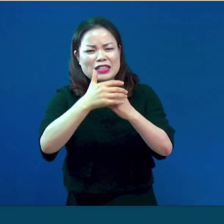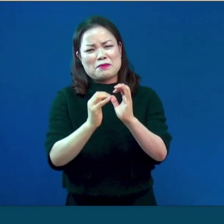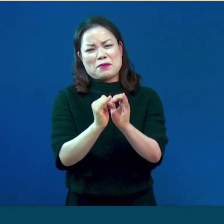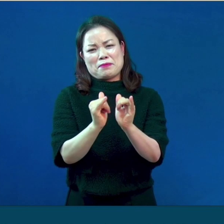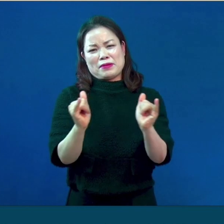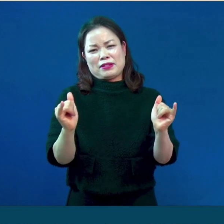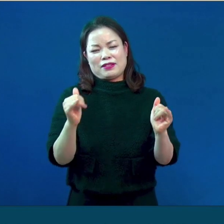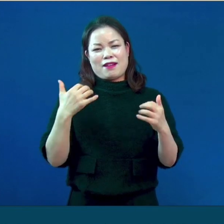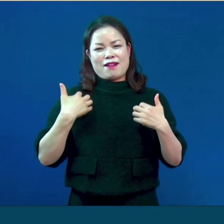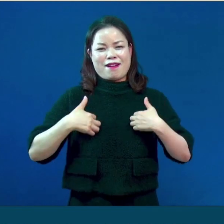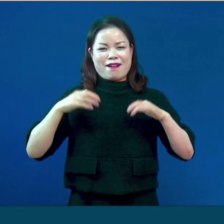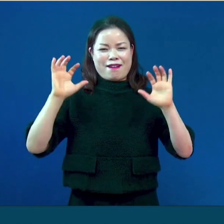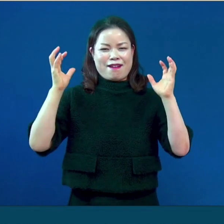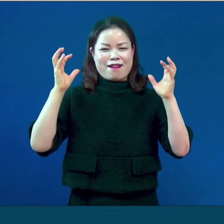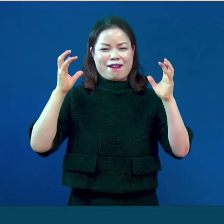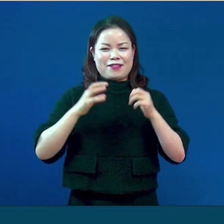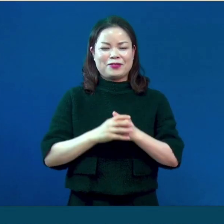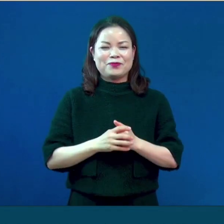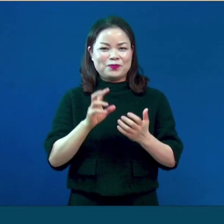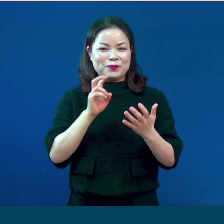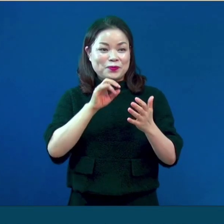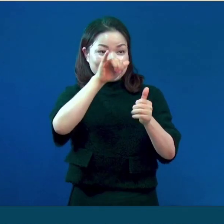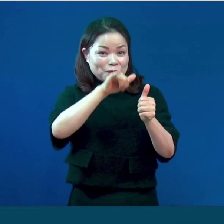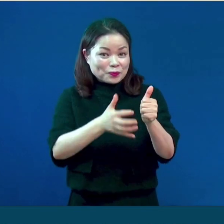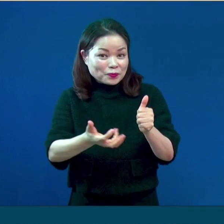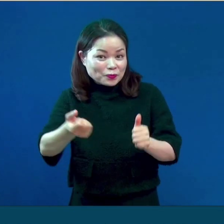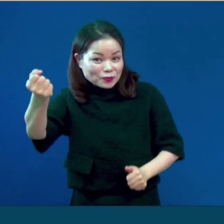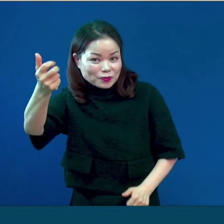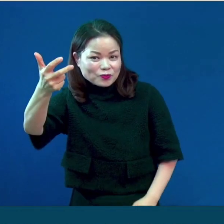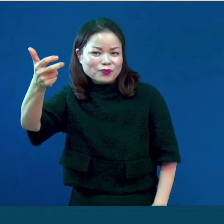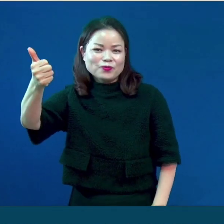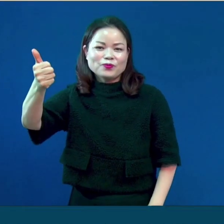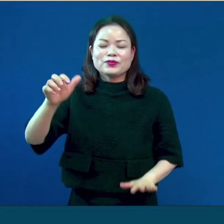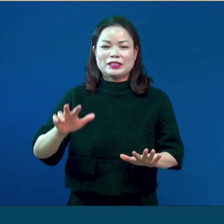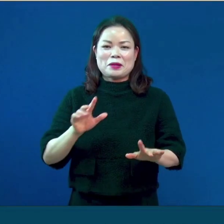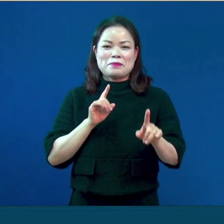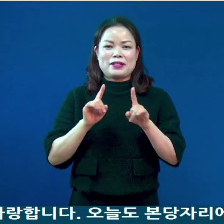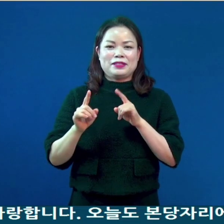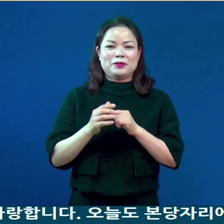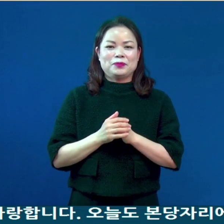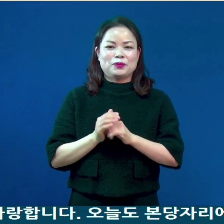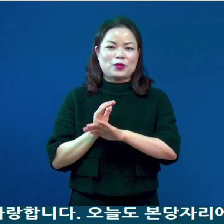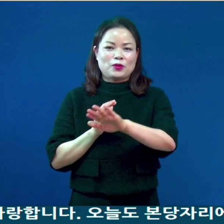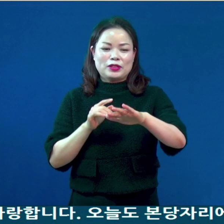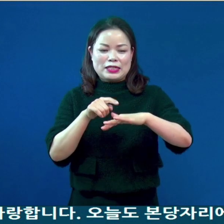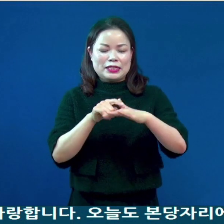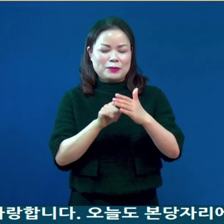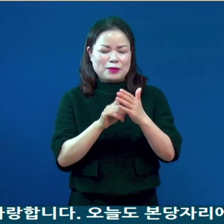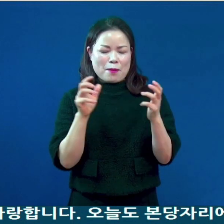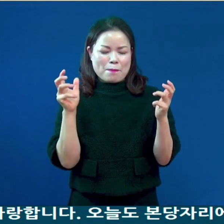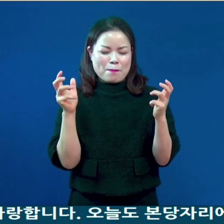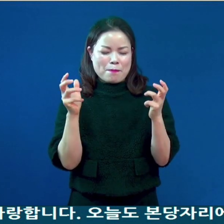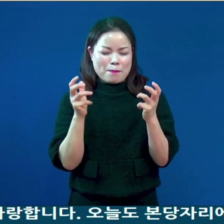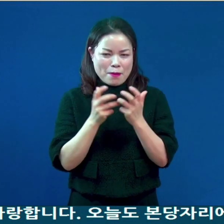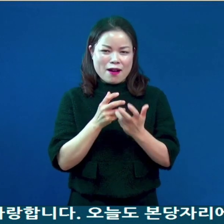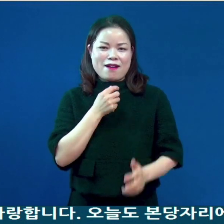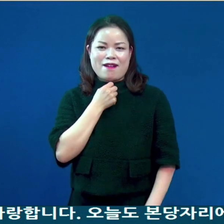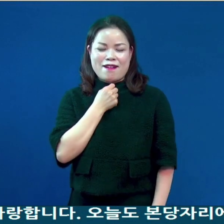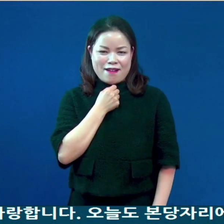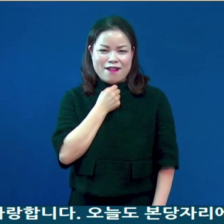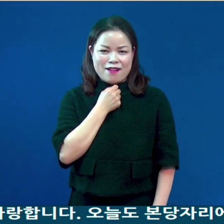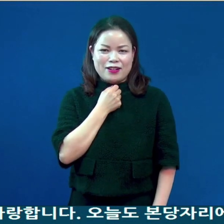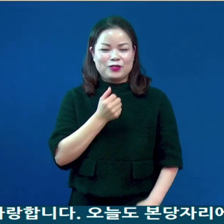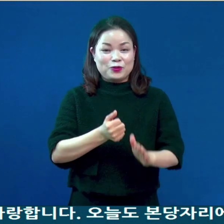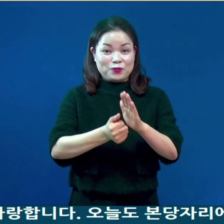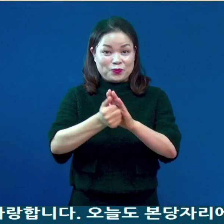백성들 환영합니다. 찬양과 섬김을 받으신 주님, 이제 말씀으로 우리들의 심령을 가득 채워주실 것을